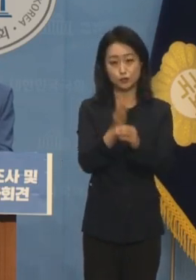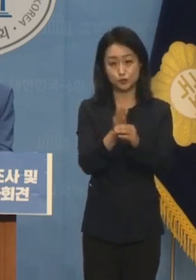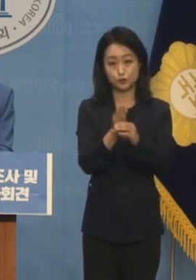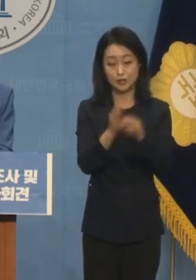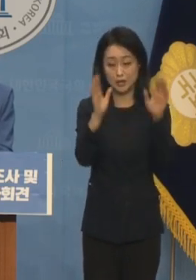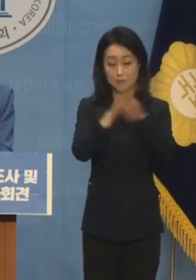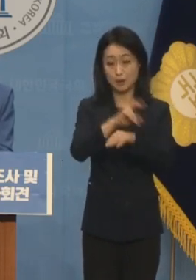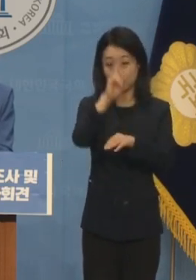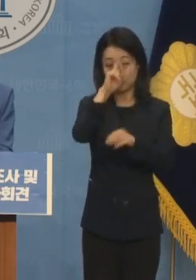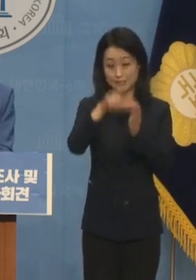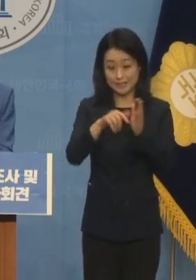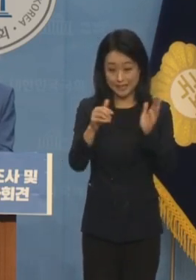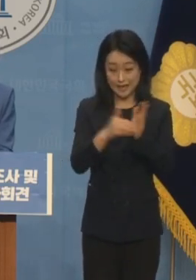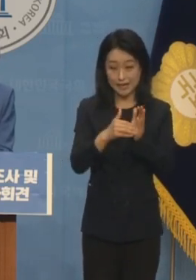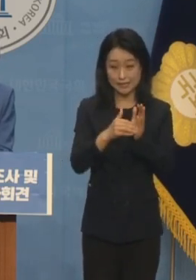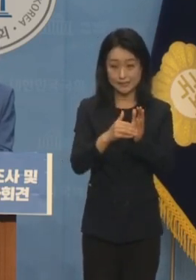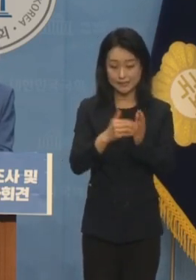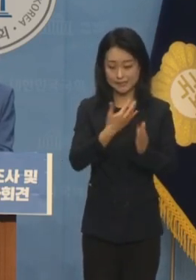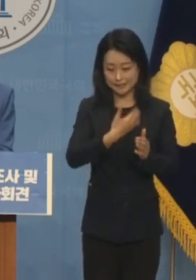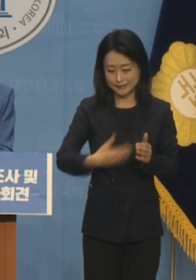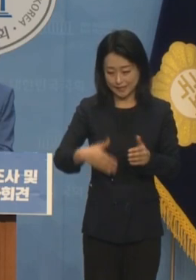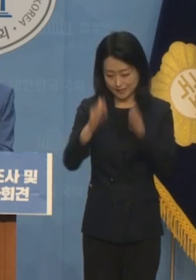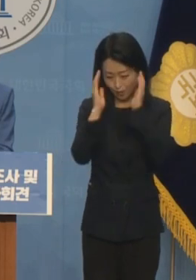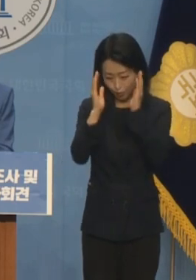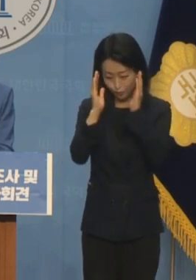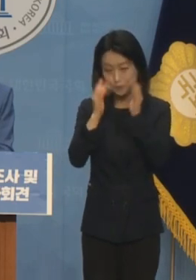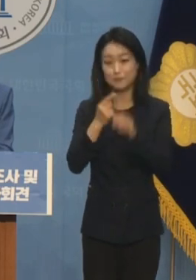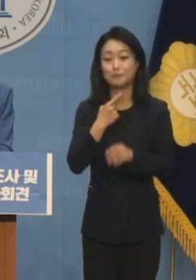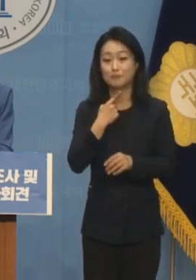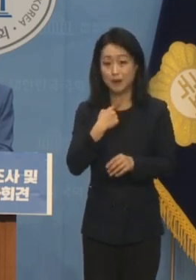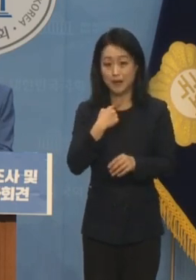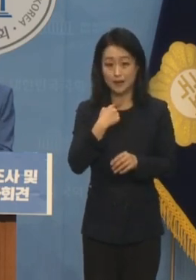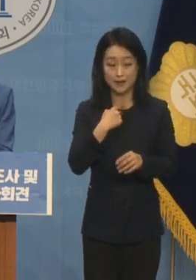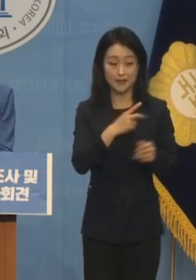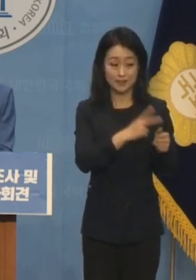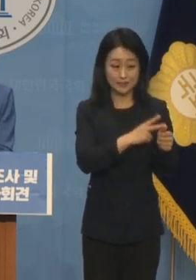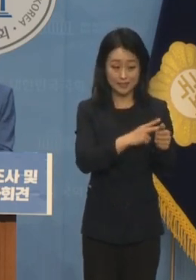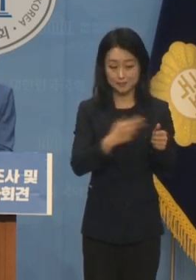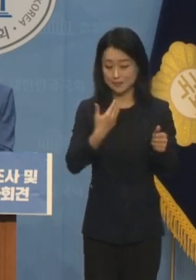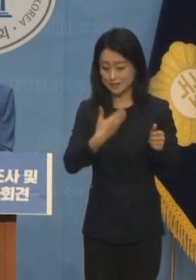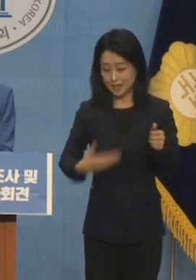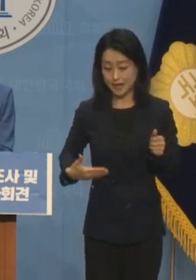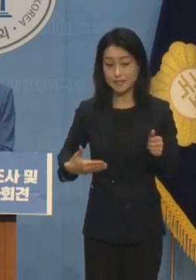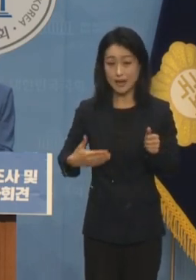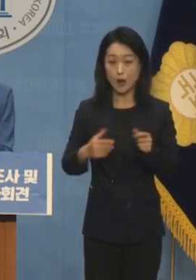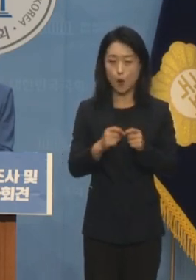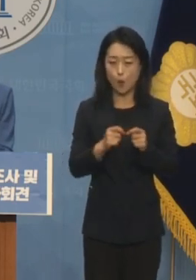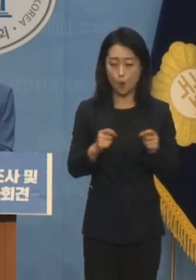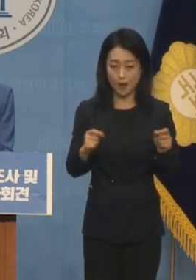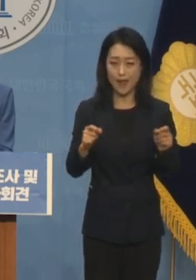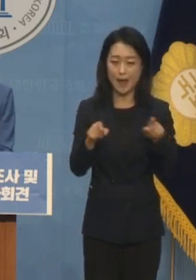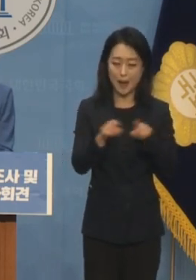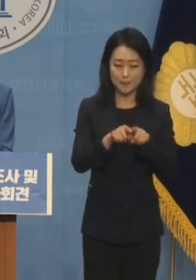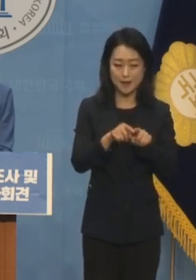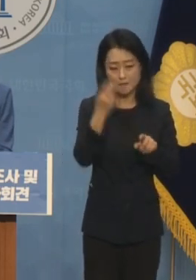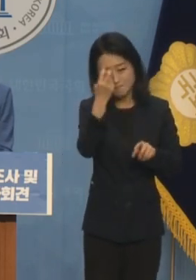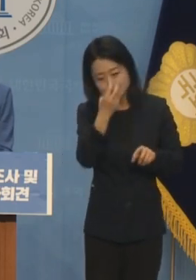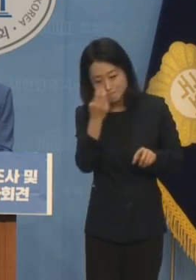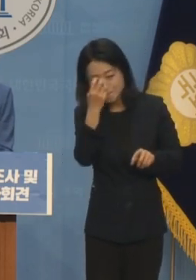밤 12시까지 자습실에서 야자를 하면서 학생들과 교사가 오랜 시간 붙어있는